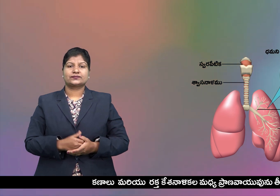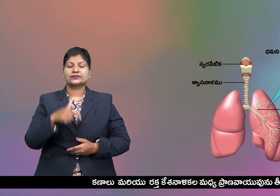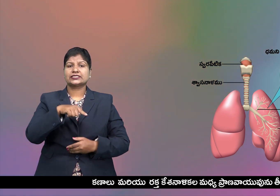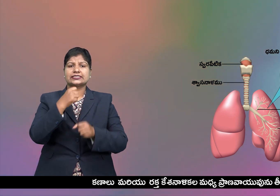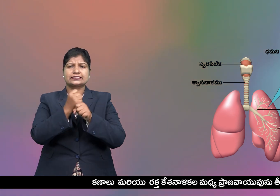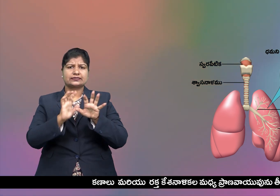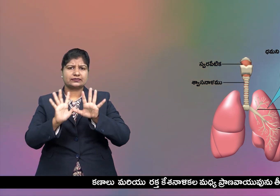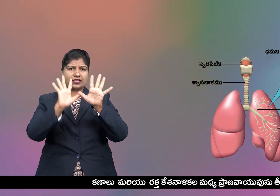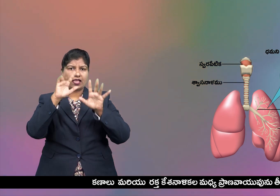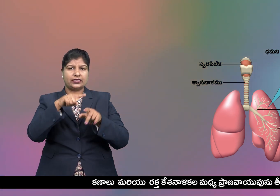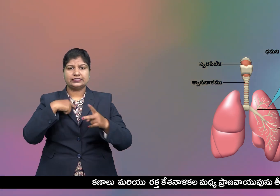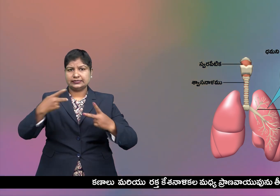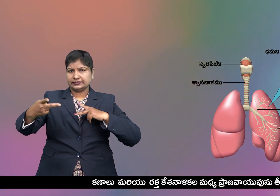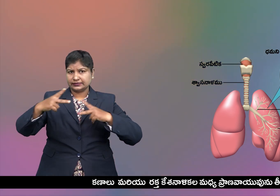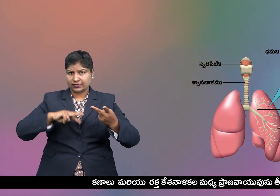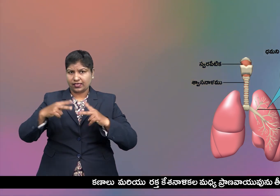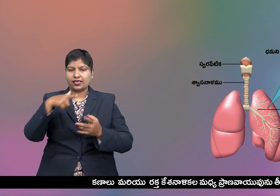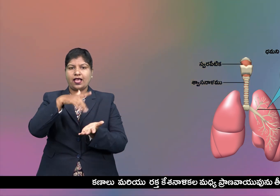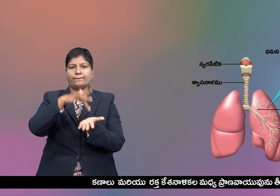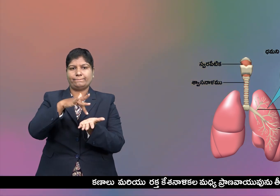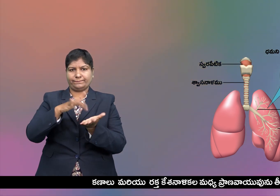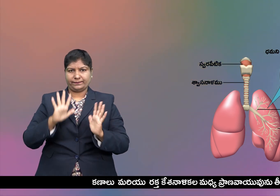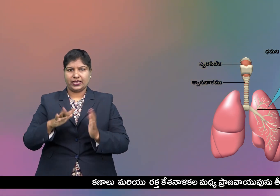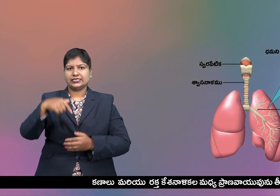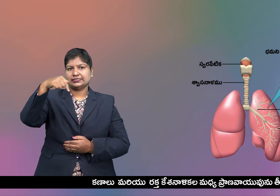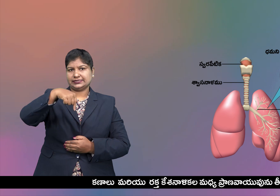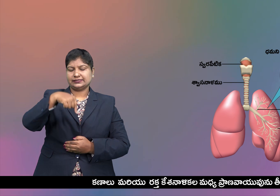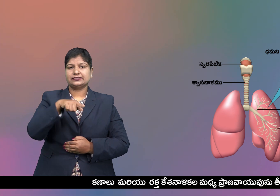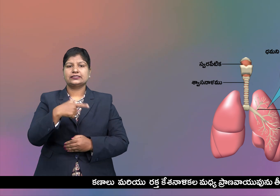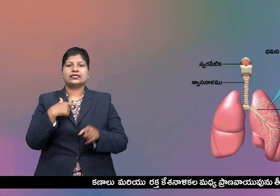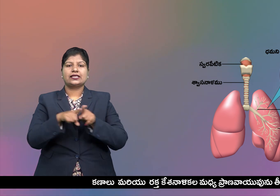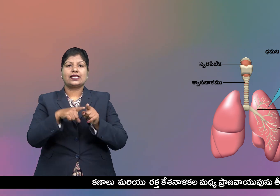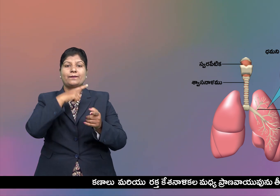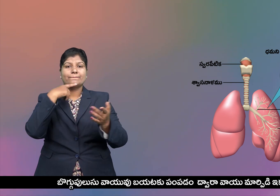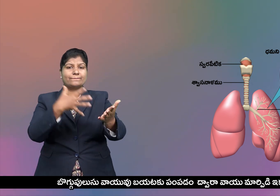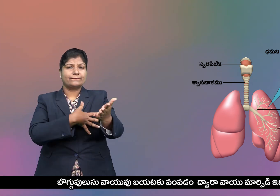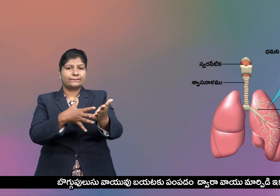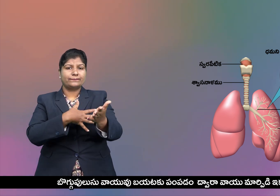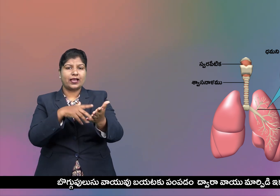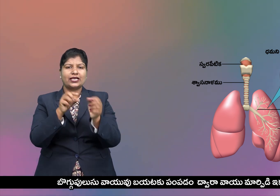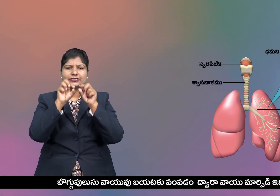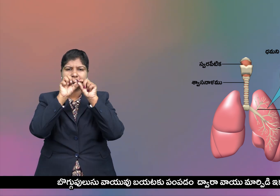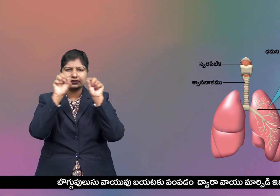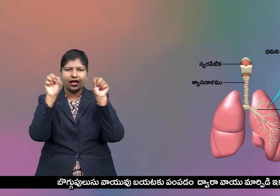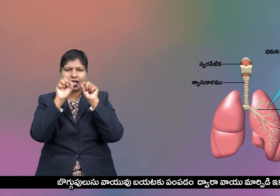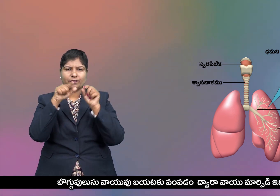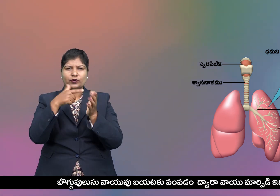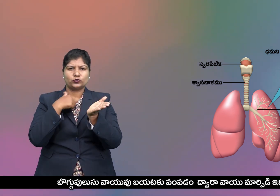కణాలు మరియు రక్తకేశనాళికల మధ్య ప్రాణవాయువును తీసుకొని బొగ్గుపులుసు